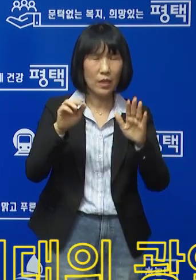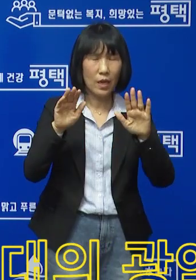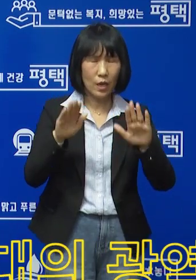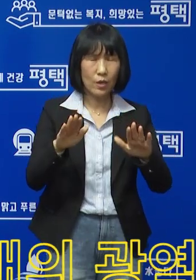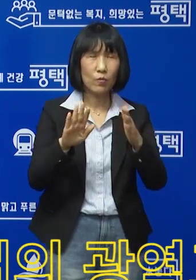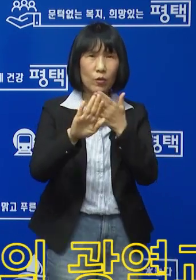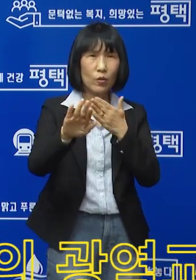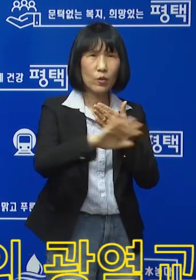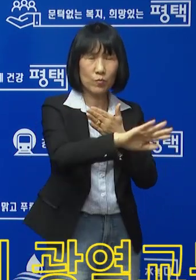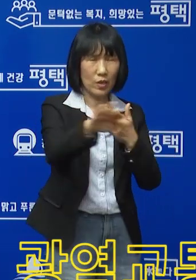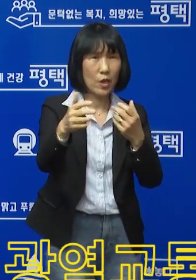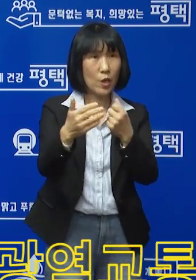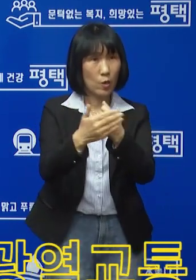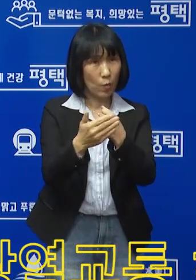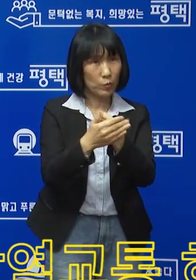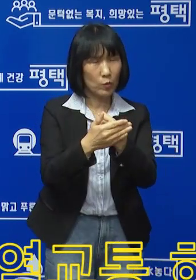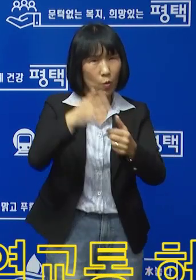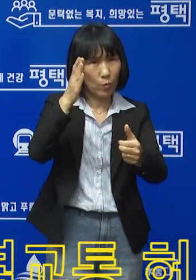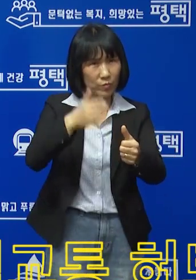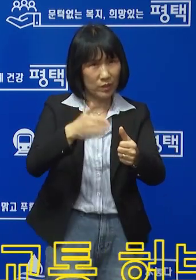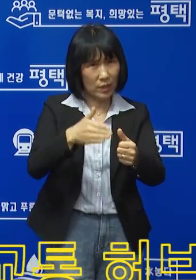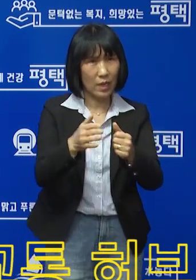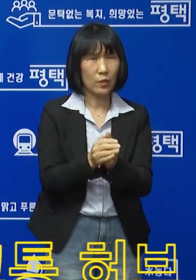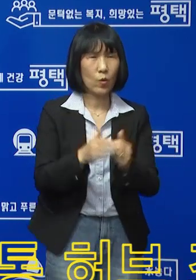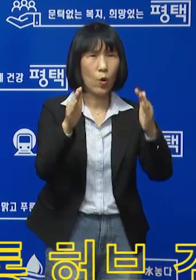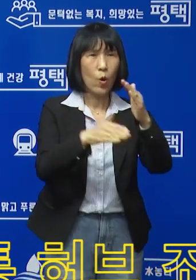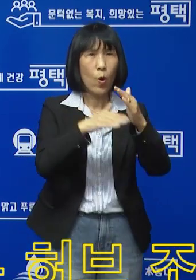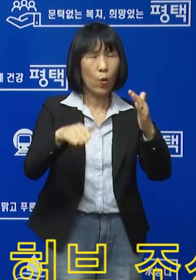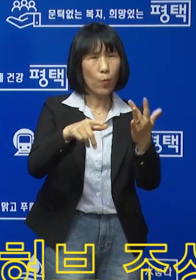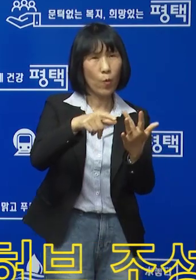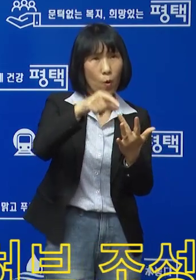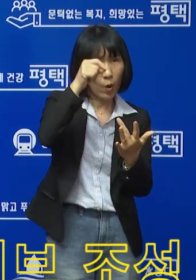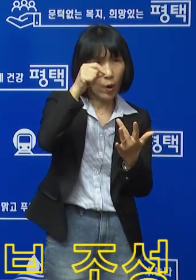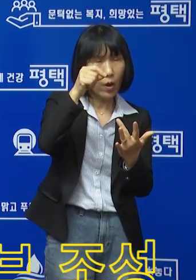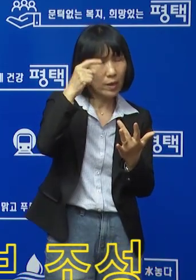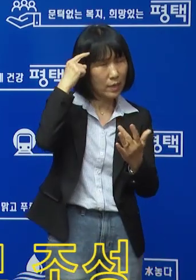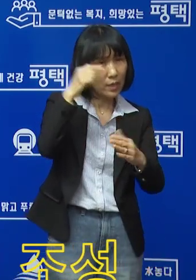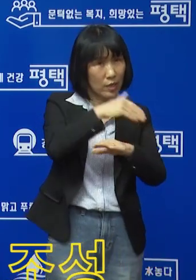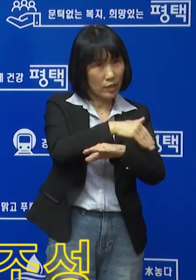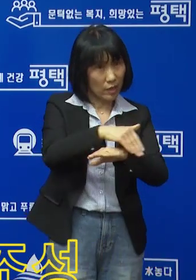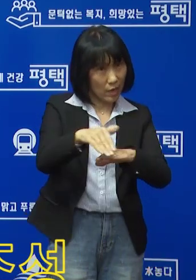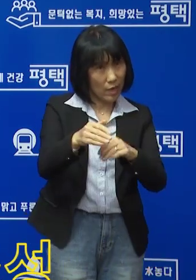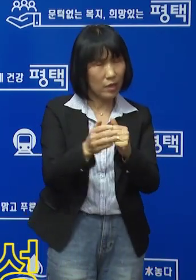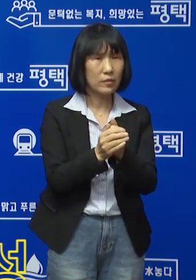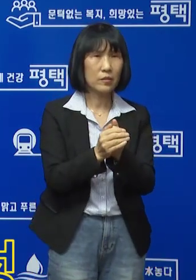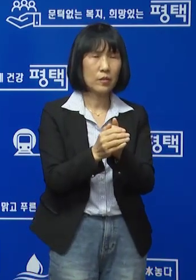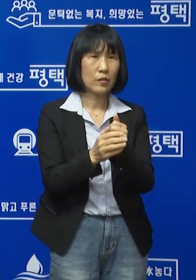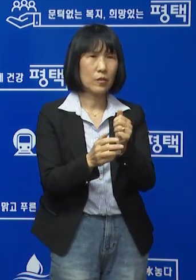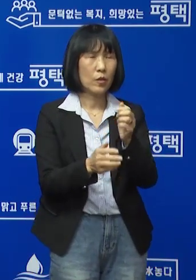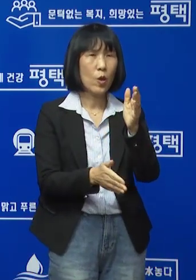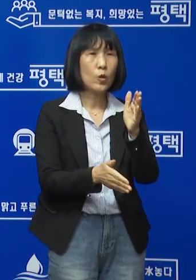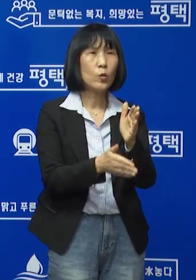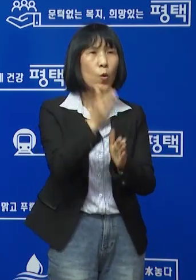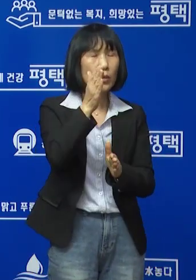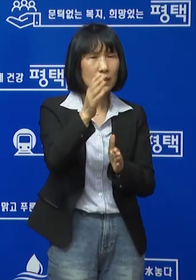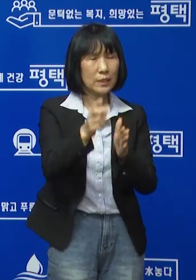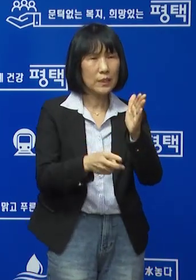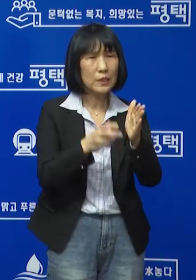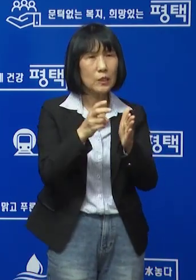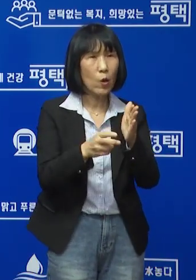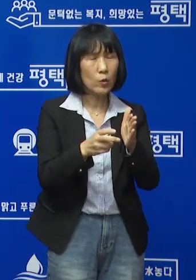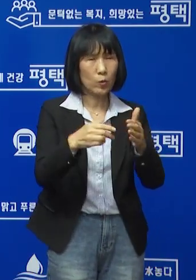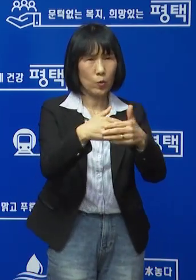성원을 부탁드립니다. 공모 결과와 세부적인 향후 계획은 도시철도과장이 질의응답을 통해 답변 드리도록 하겠습니다.